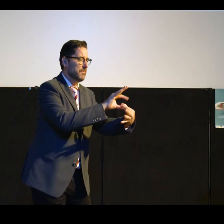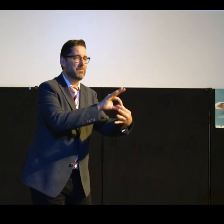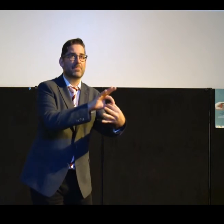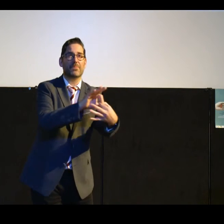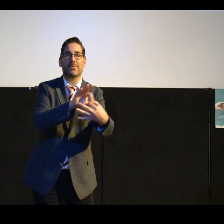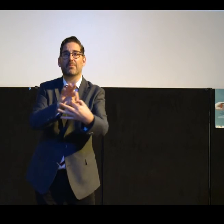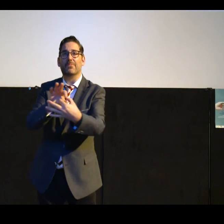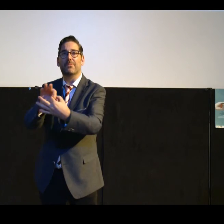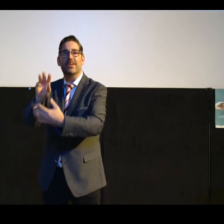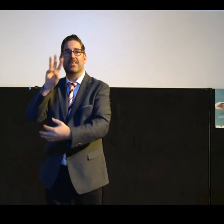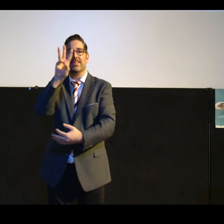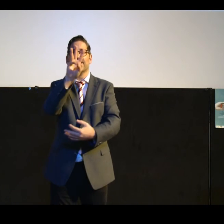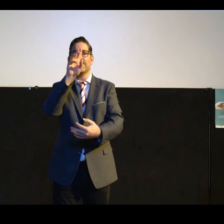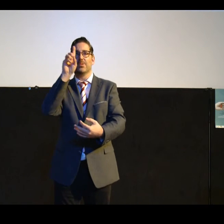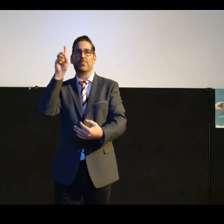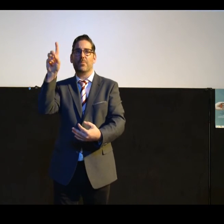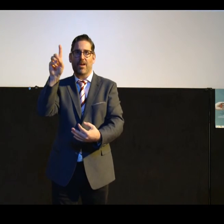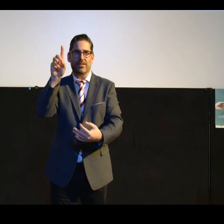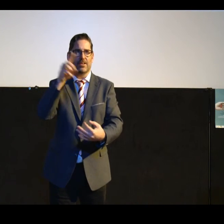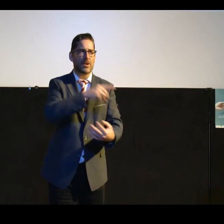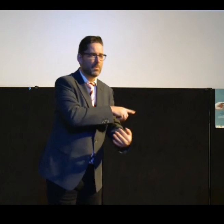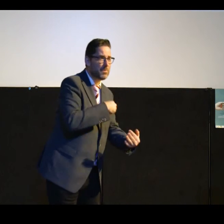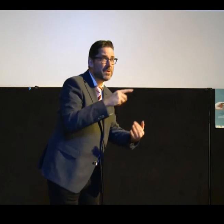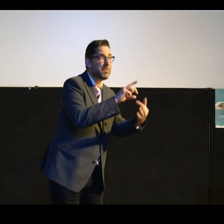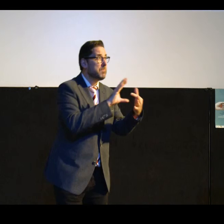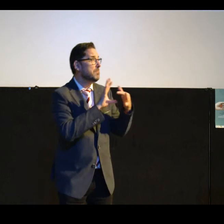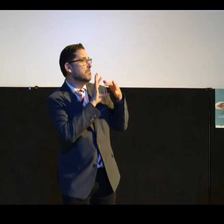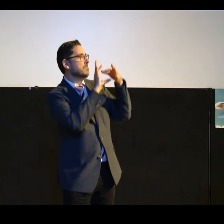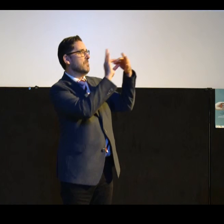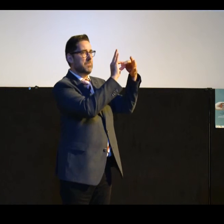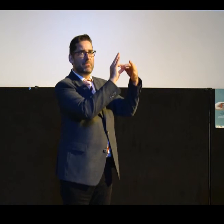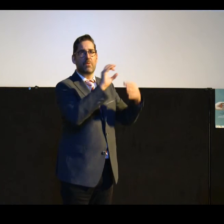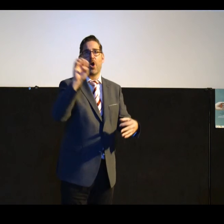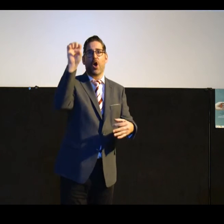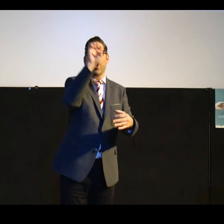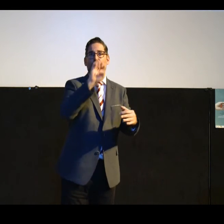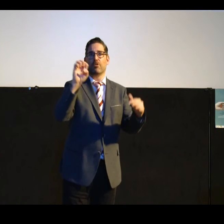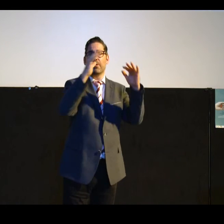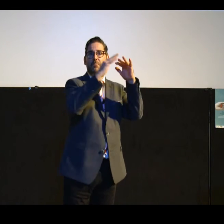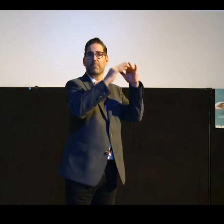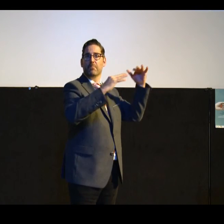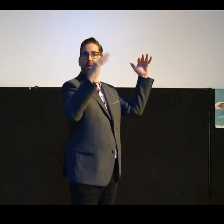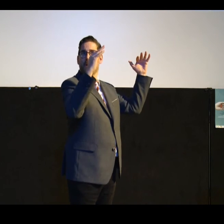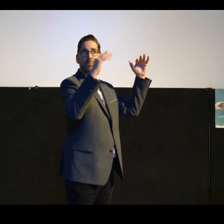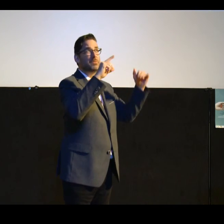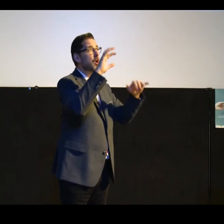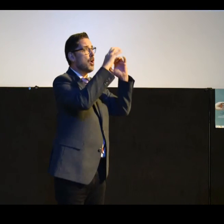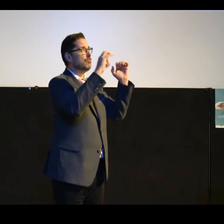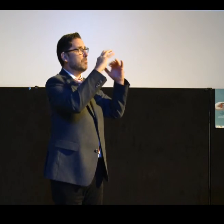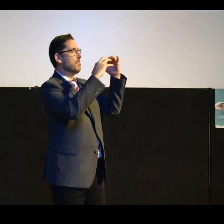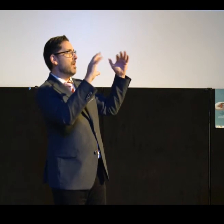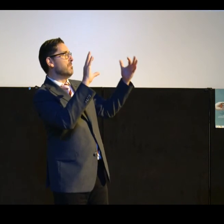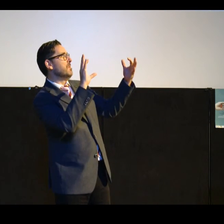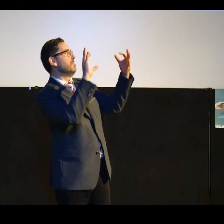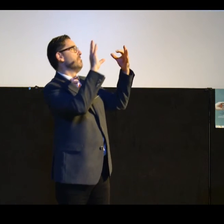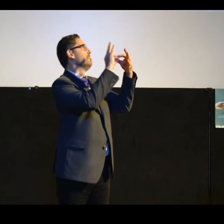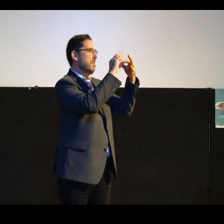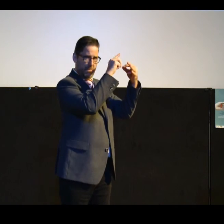presidente, el encargado de los proyectos, ya hemos visto un poquito de cuáles son los Estados miembros, los 31